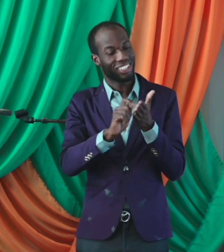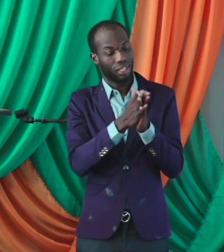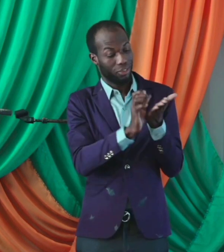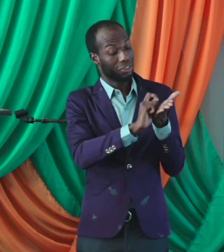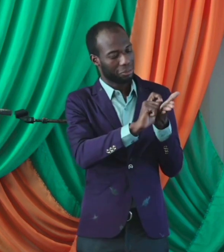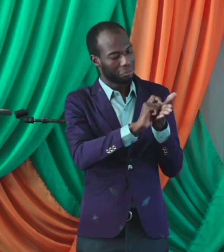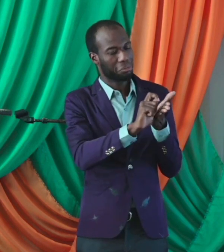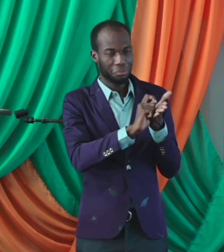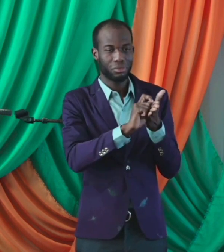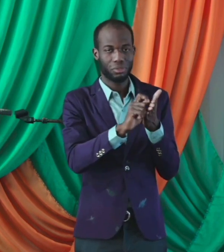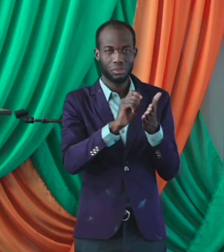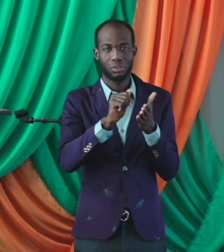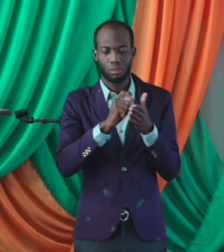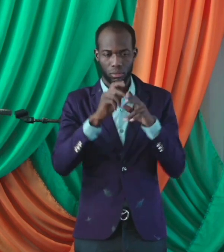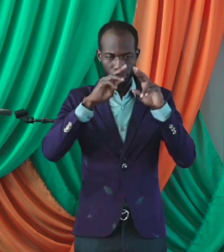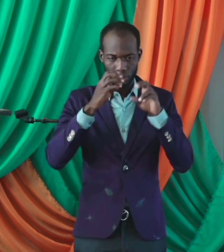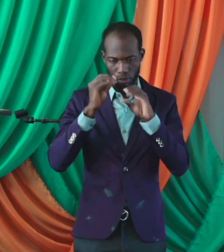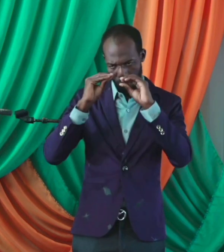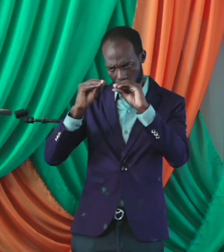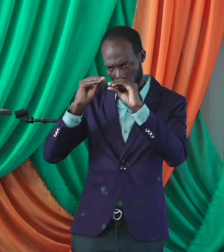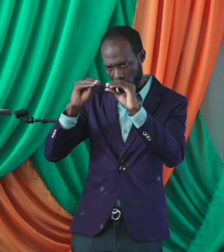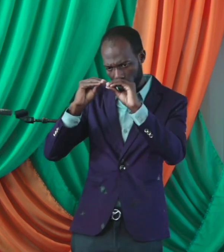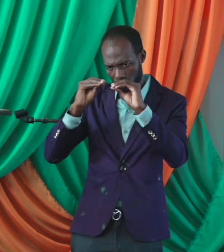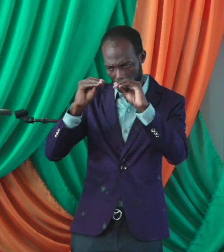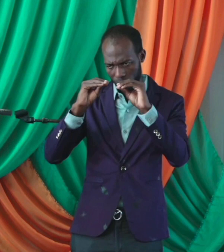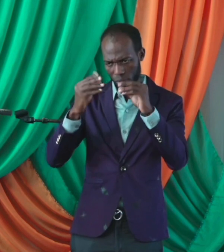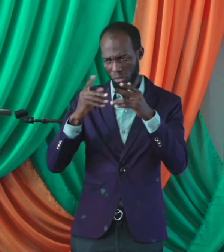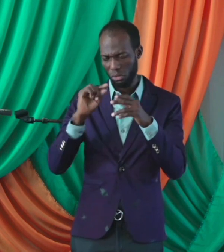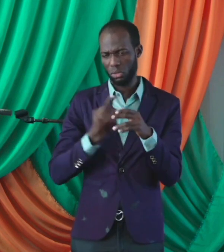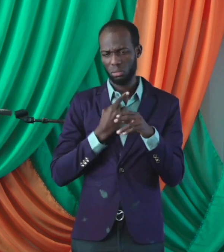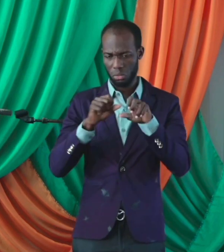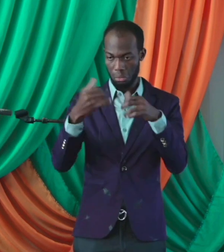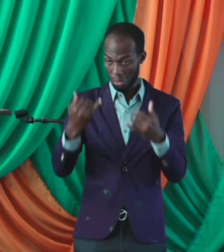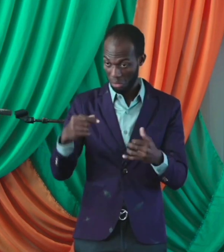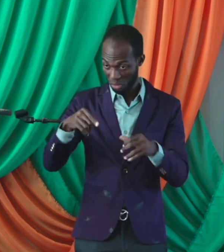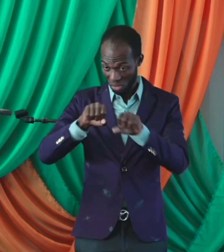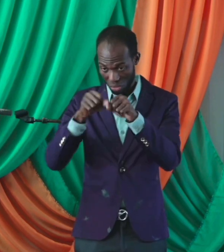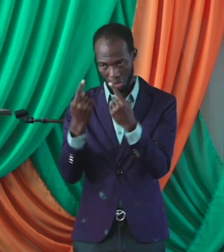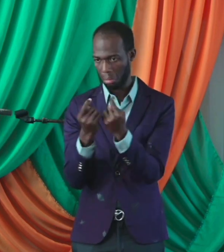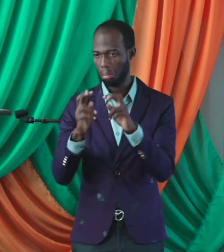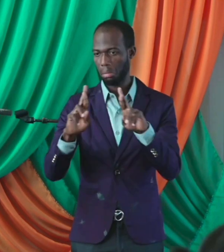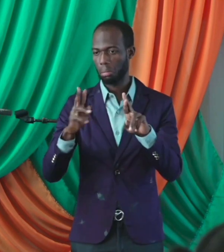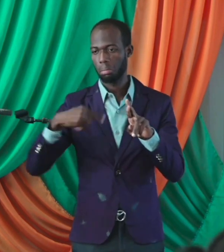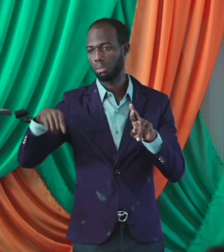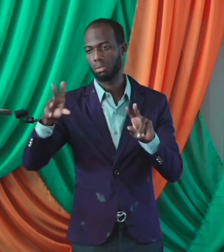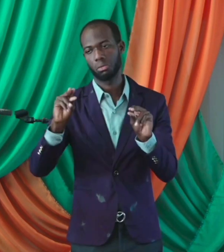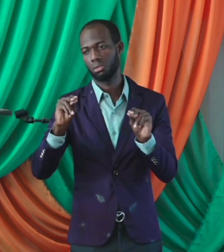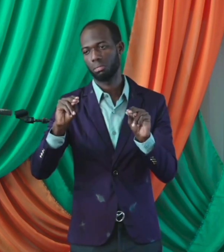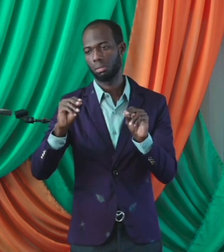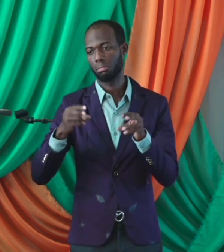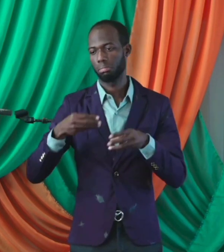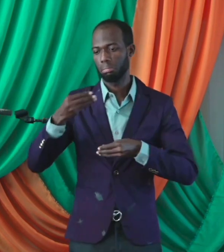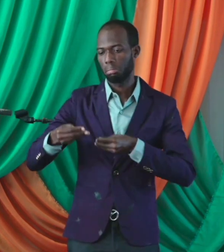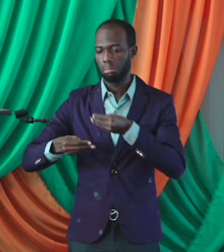ça que monsieur fait recherche pour la former l'autre monde. Donc, c'est parce que société a pas paré pour vous qui fait que le pas bon